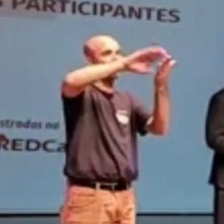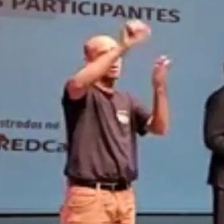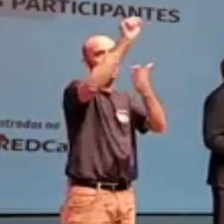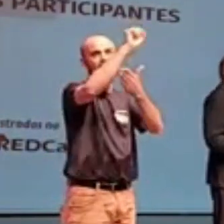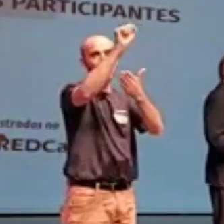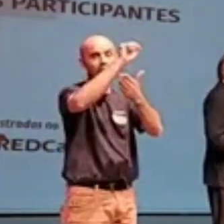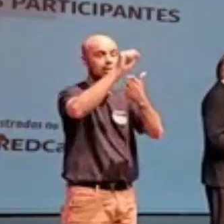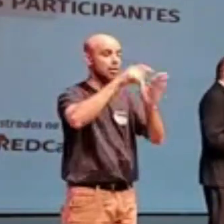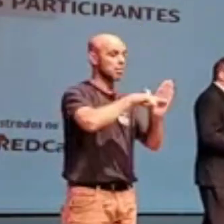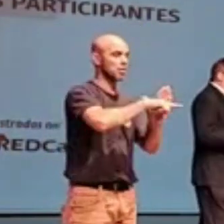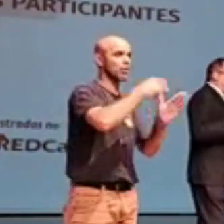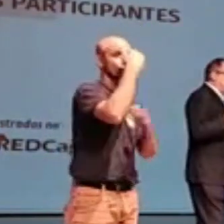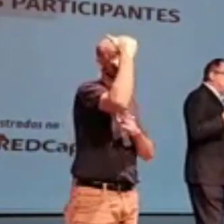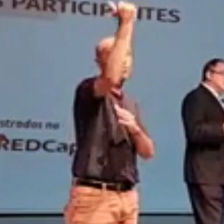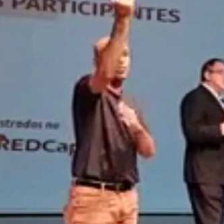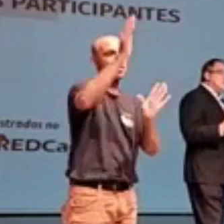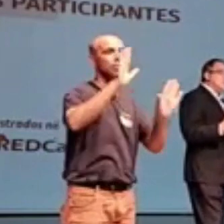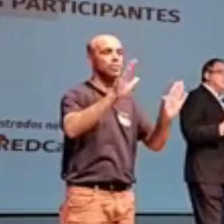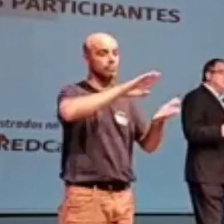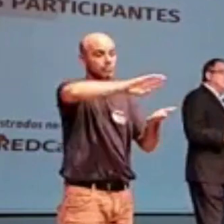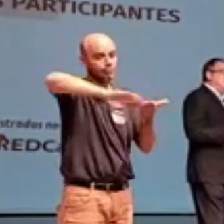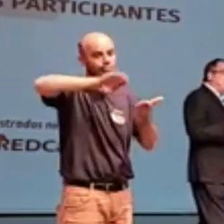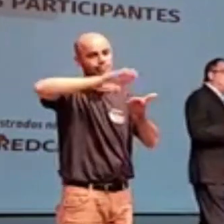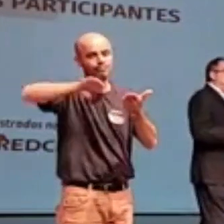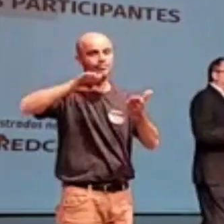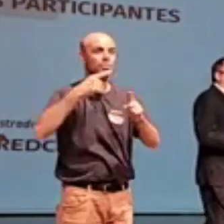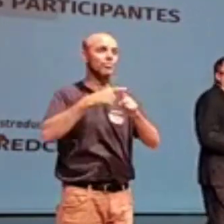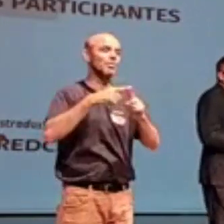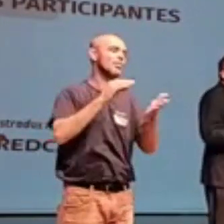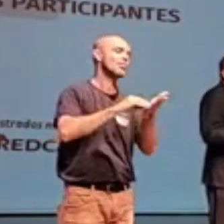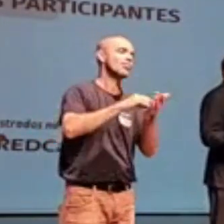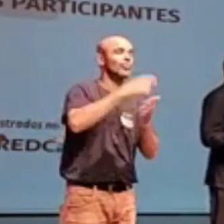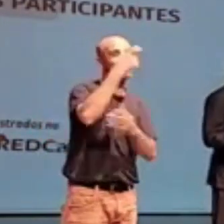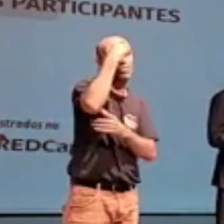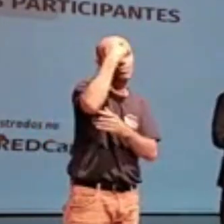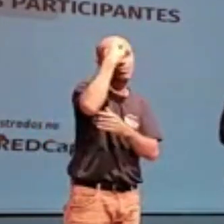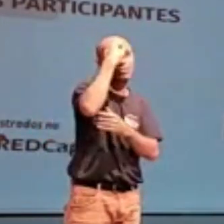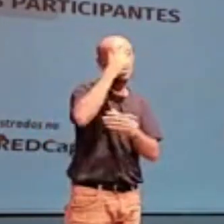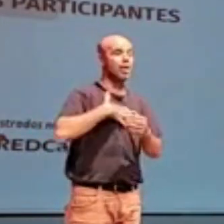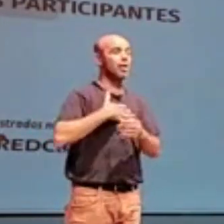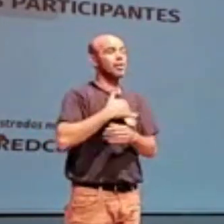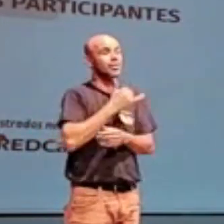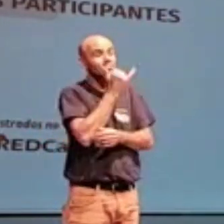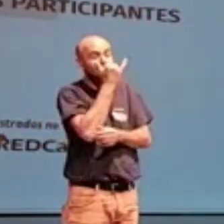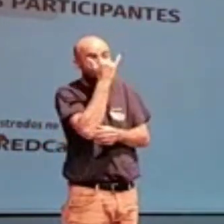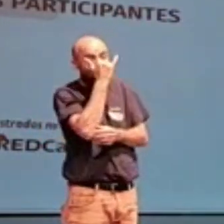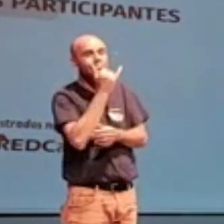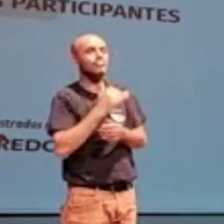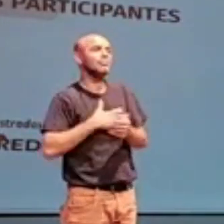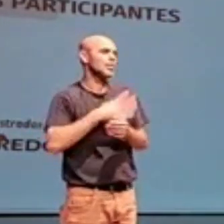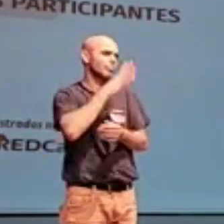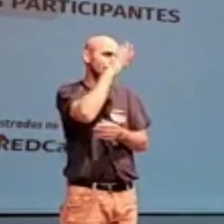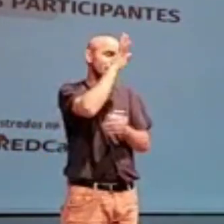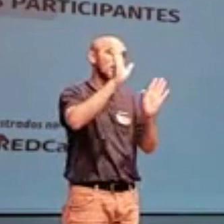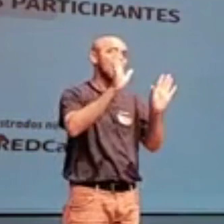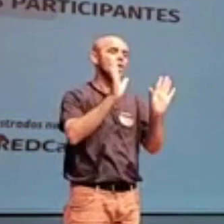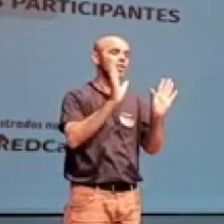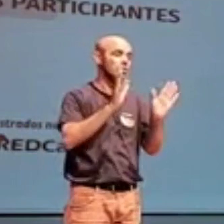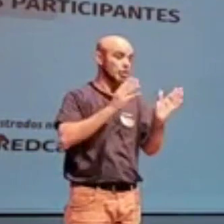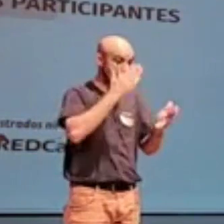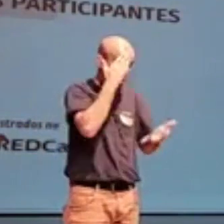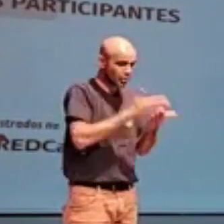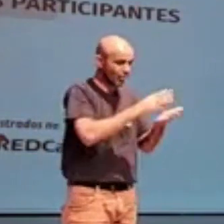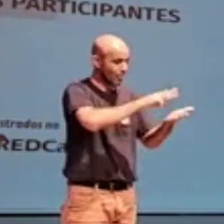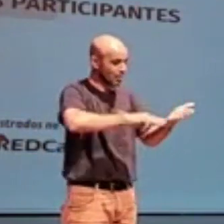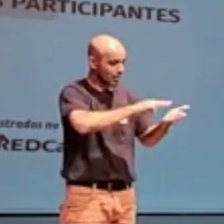né? E às vezes inconsciente. O problema é inconsciente, você faz sem querer isso. Assim, puxa, eu acredito tanto no método, né?